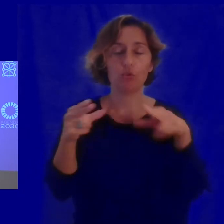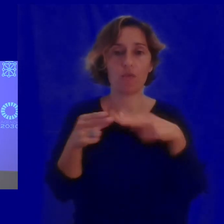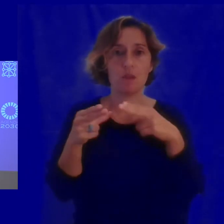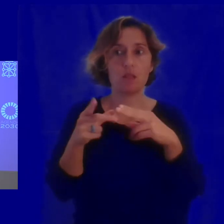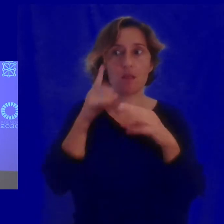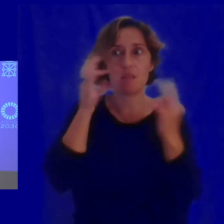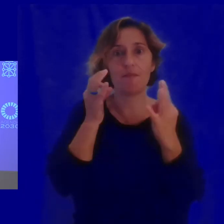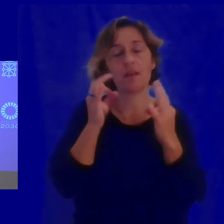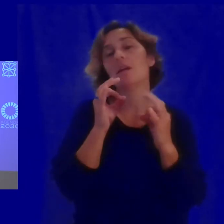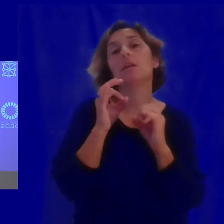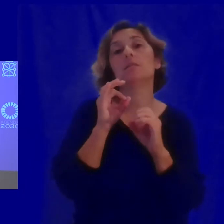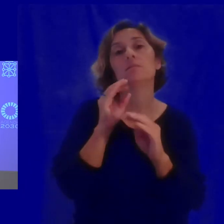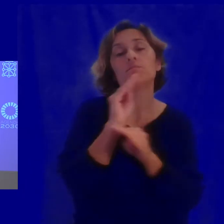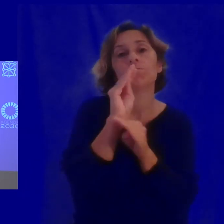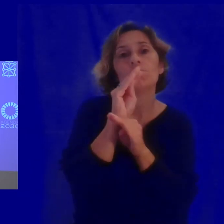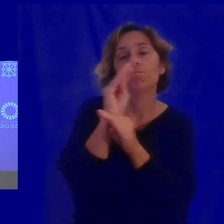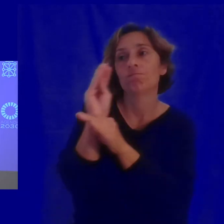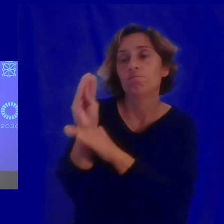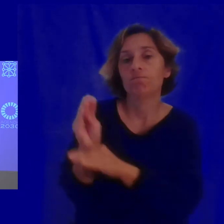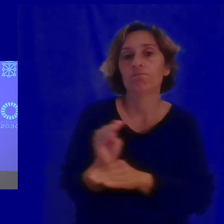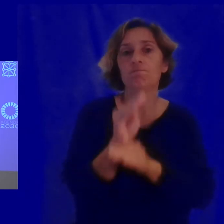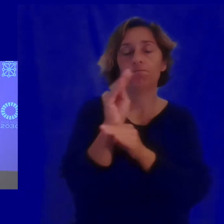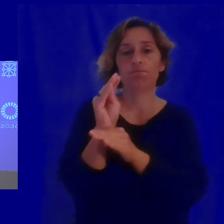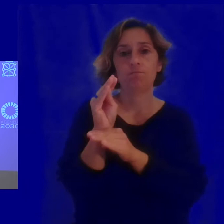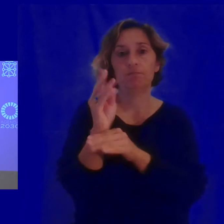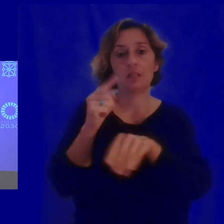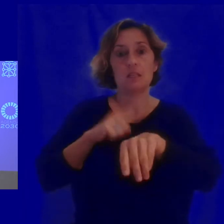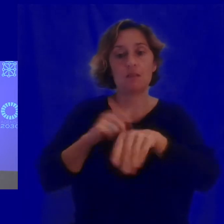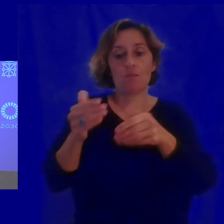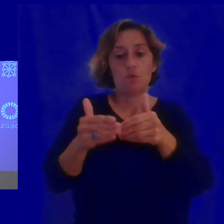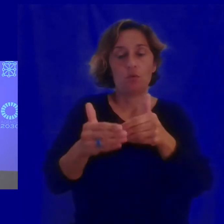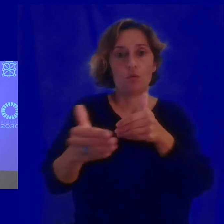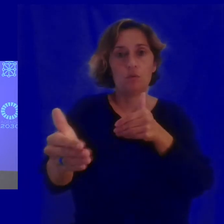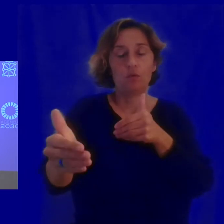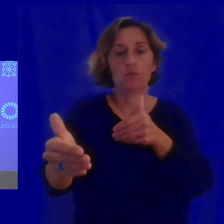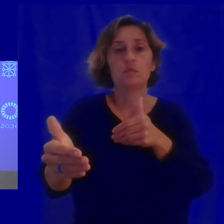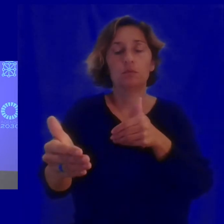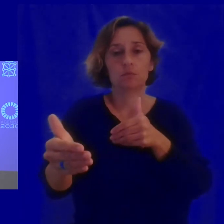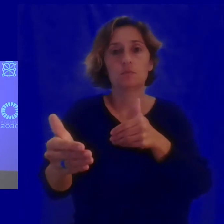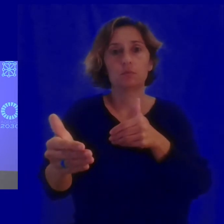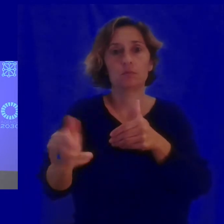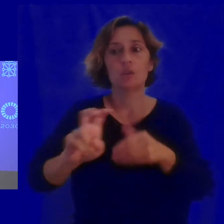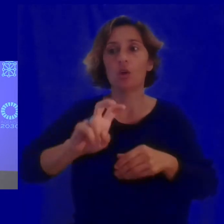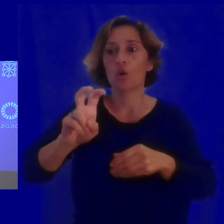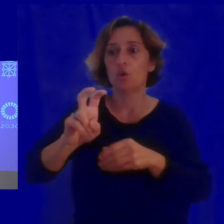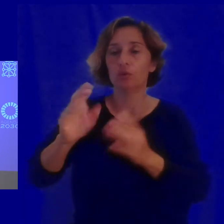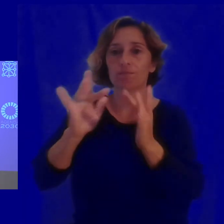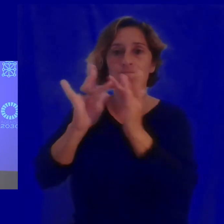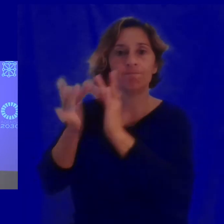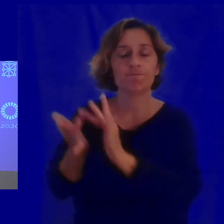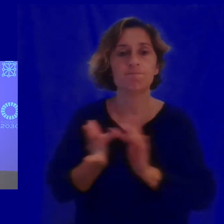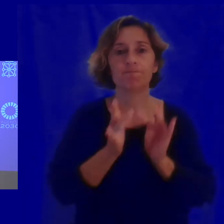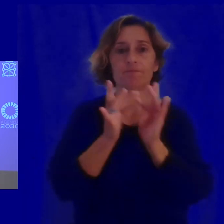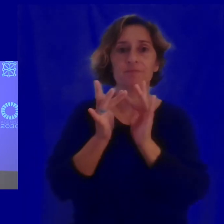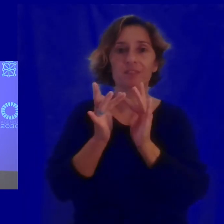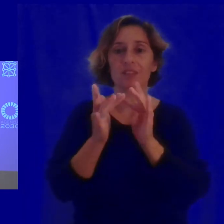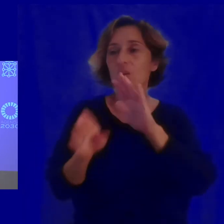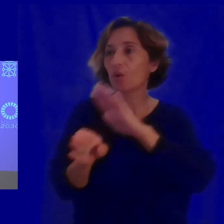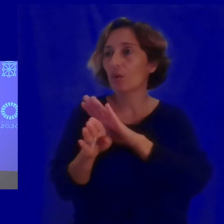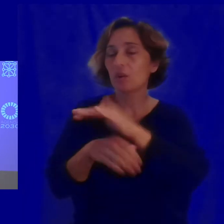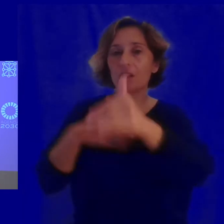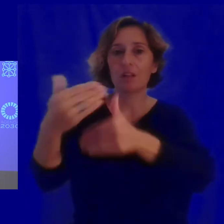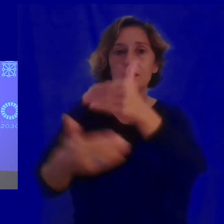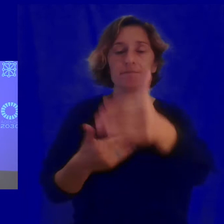mantener. Vamos hacia un tiempo en el que es muy importante establecer otros ámbitos de relaciones muy sostenibles